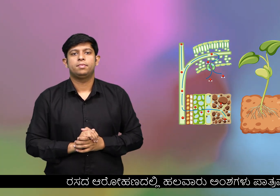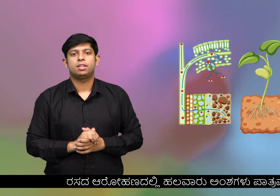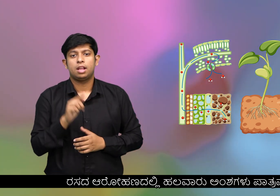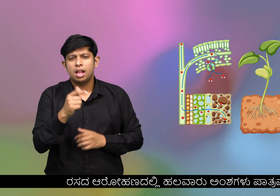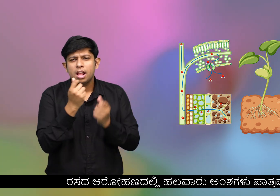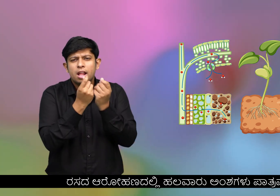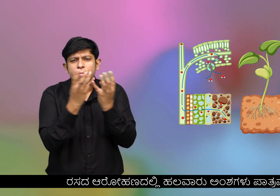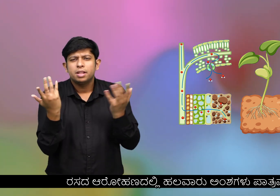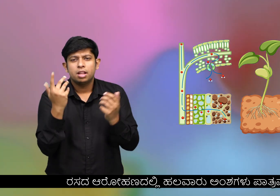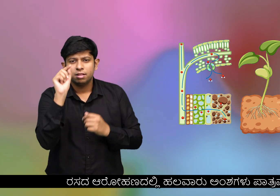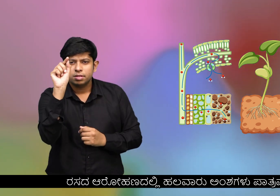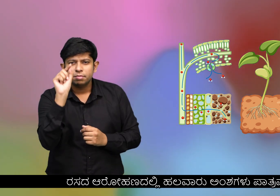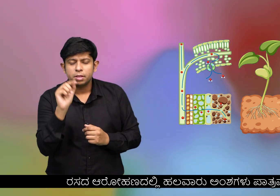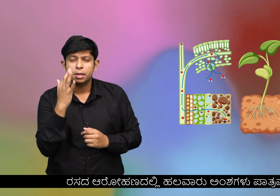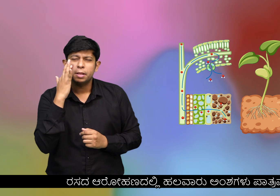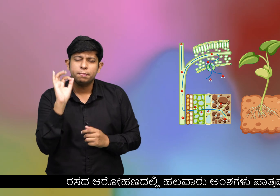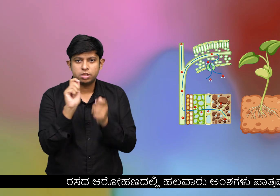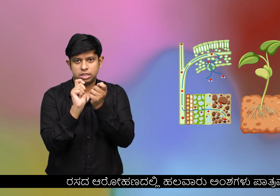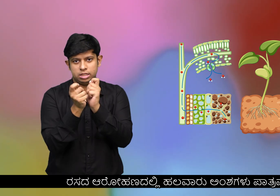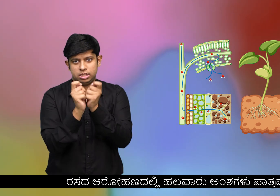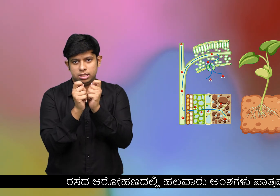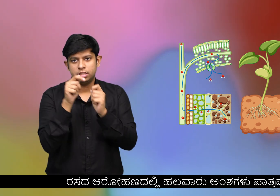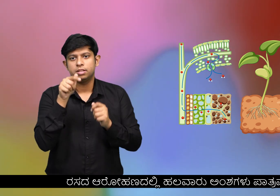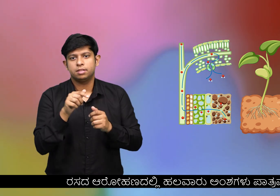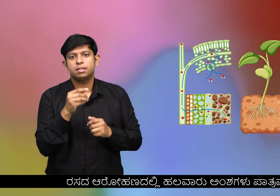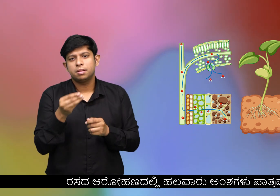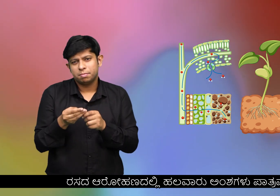ರಸದ ಆರೋಹಣದಲ್ಲಿ ಹಲವಾರು ಅಂಶಗಳು ಪಾತ್ರವಹಿಸುತ್ತವೆ.